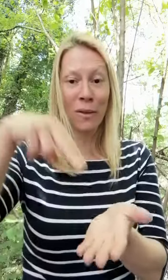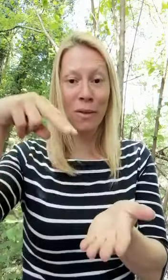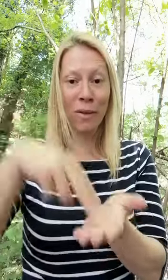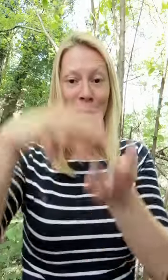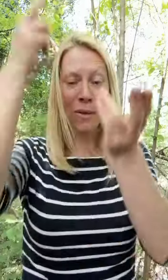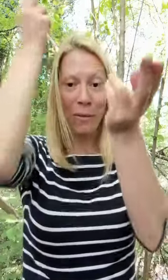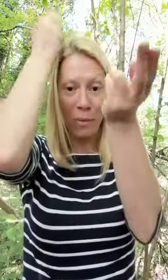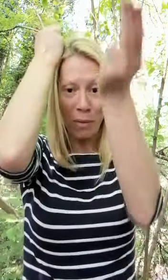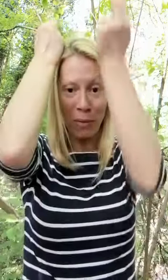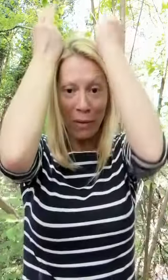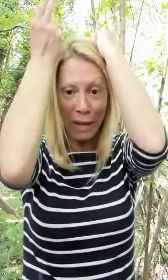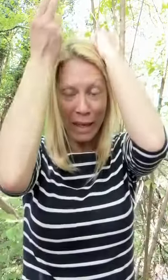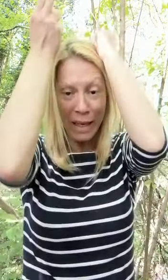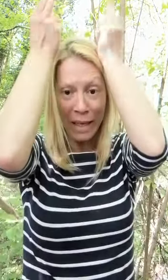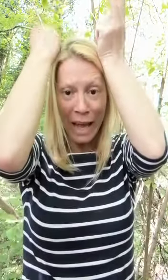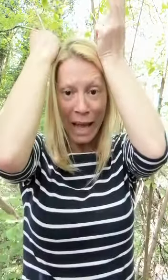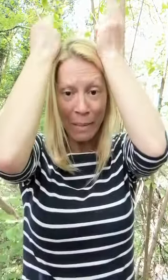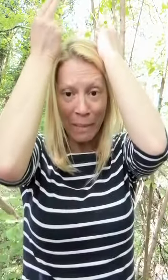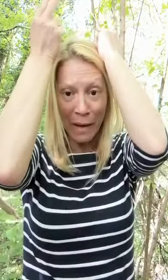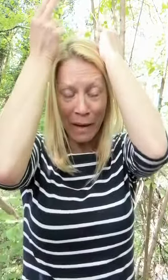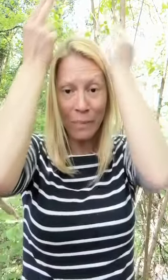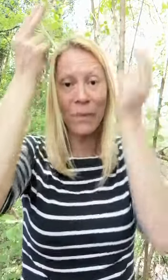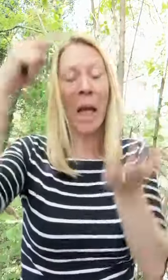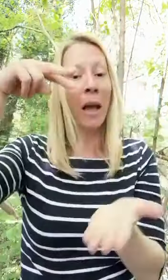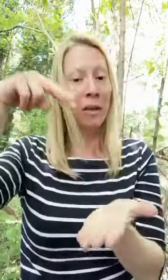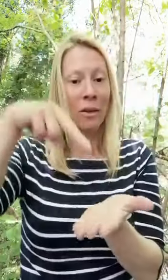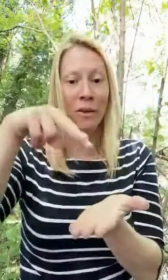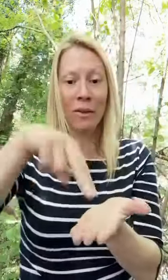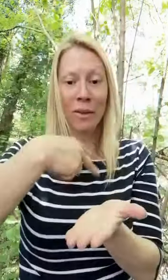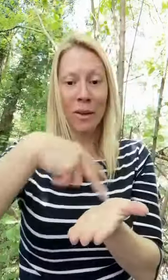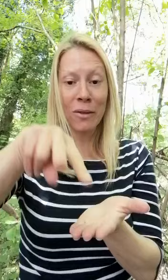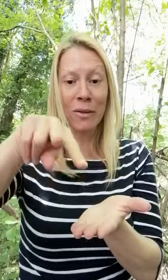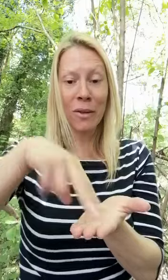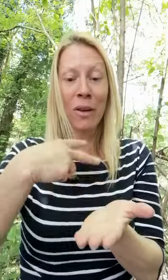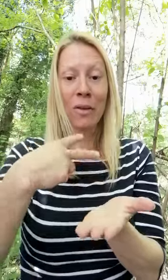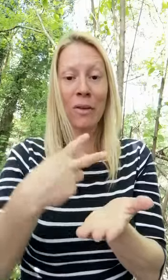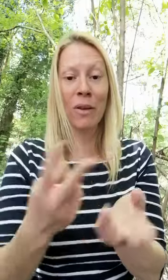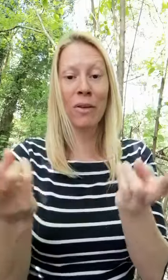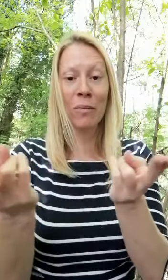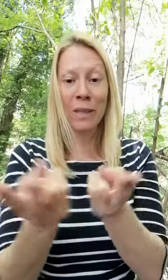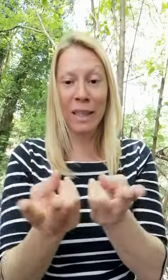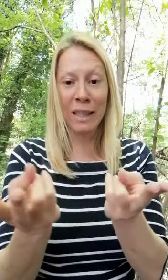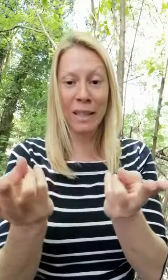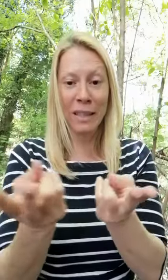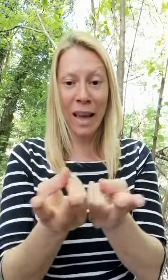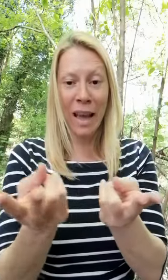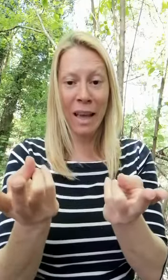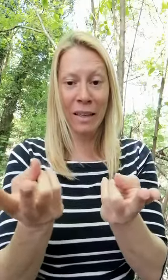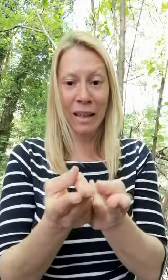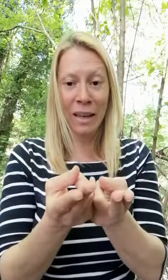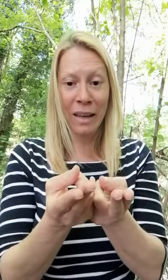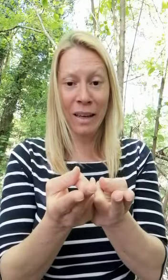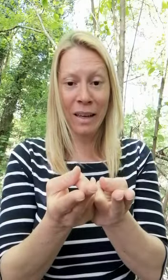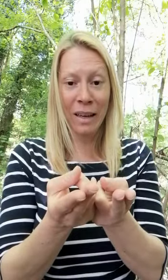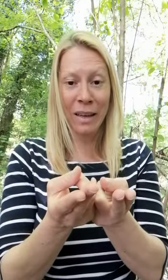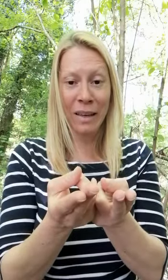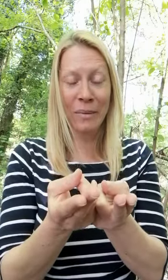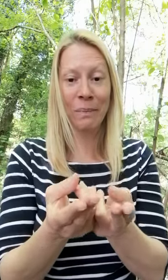saute, saute, mon petit lapin. Danse, danse, danse dans ton petit jardin.